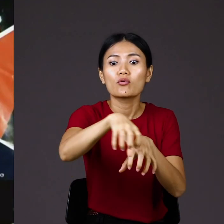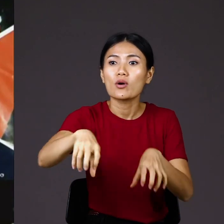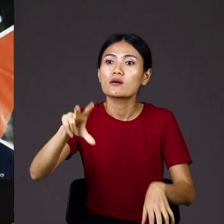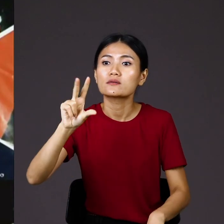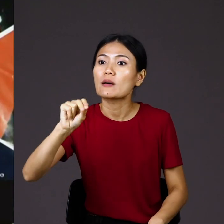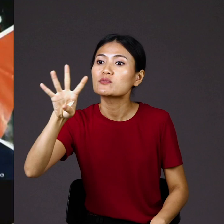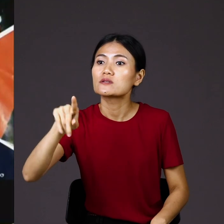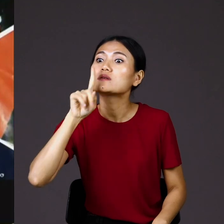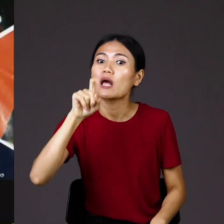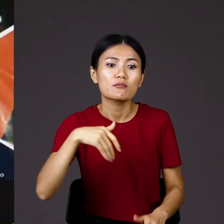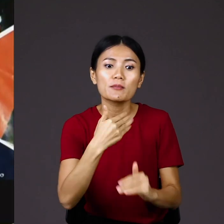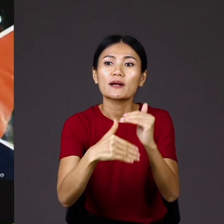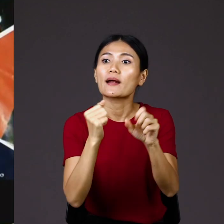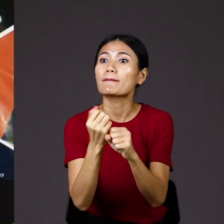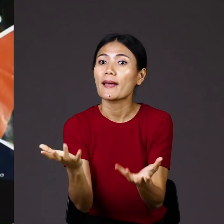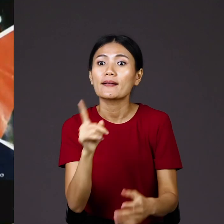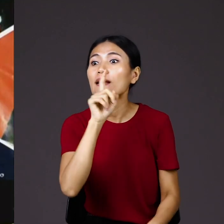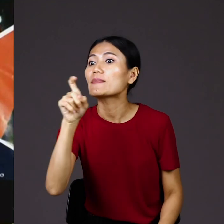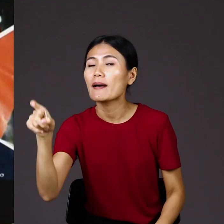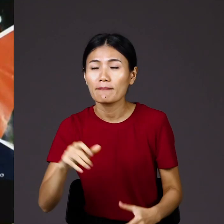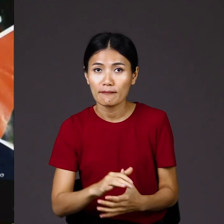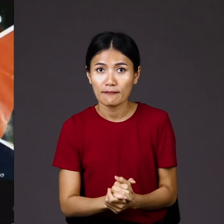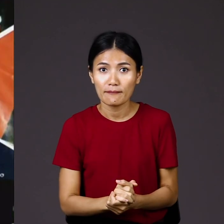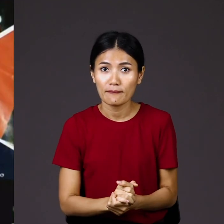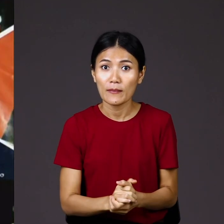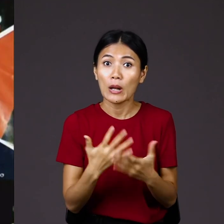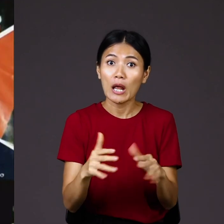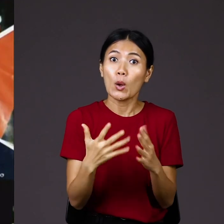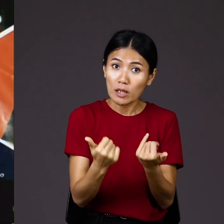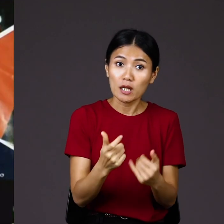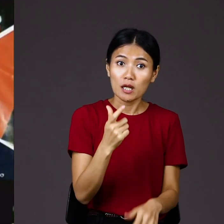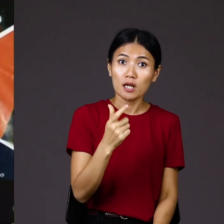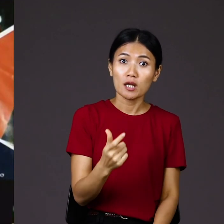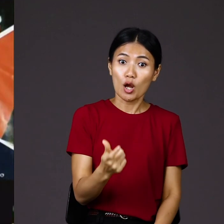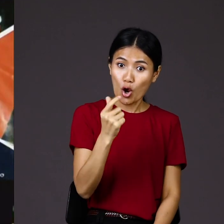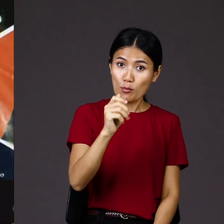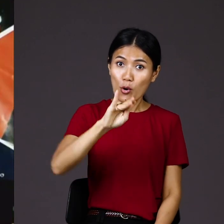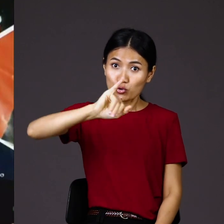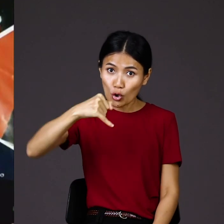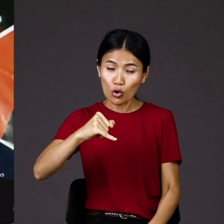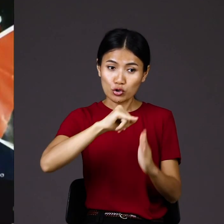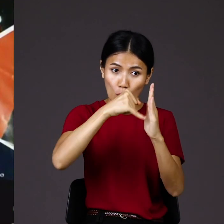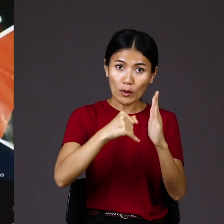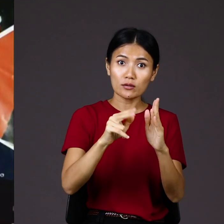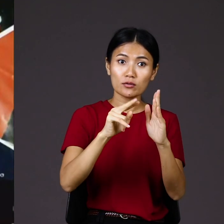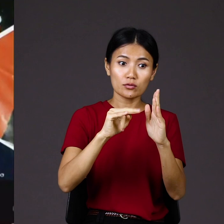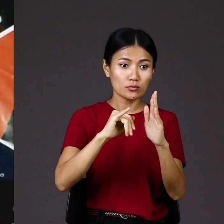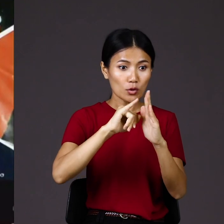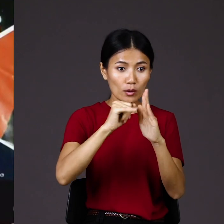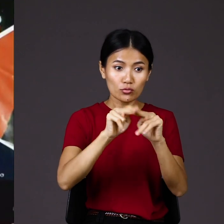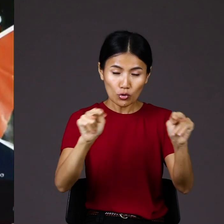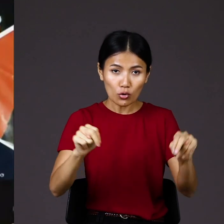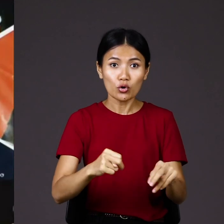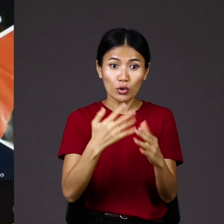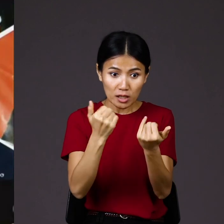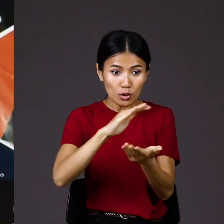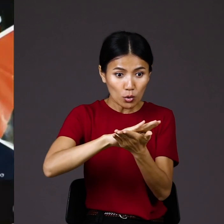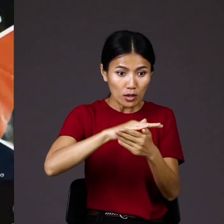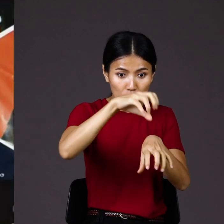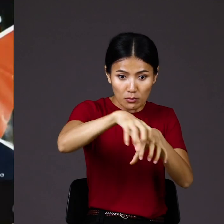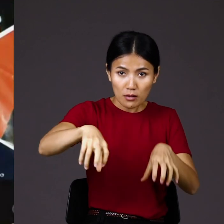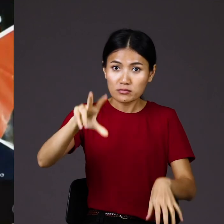นในจังหวัดนนทบุรีที่อยู่ภายใต้สังกัดอบจ.ได้ยังไงคนไม่รู้ว่าอบจ.มีโรงเรียนอยู่ในสังกัด